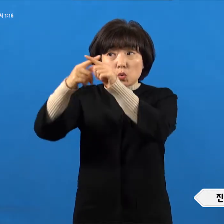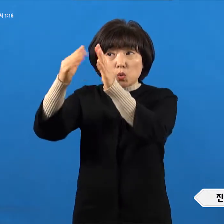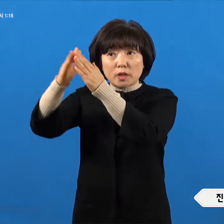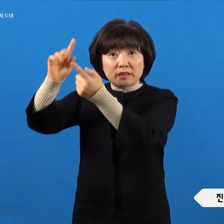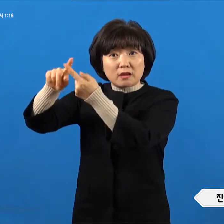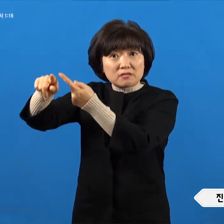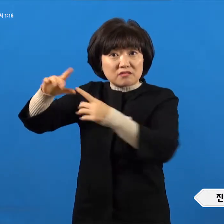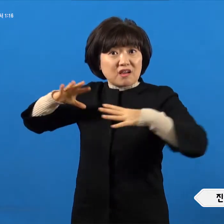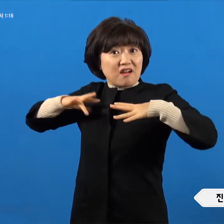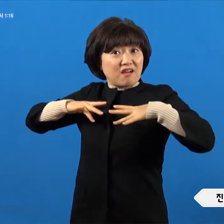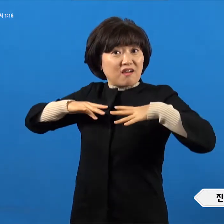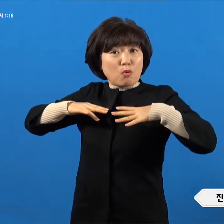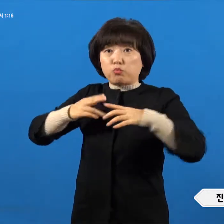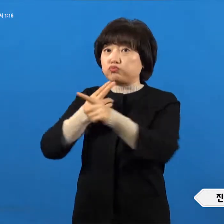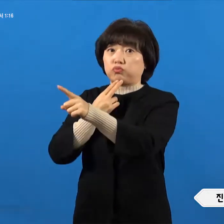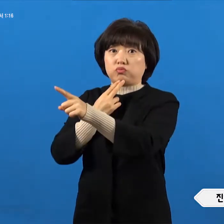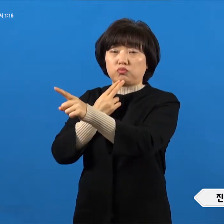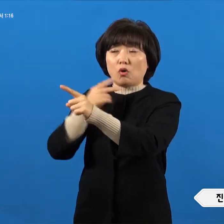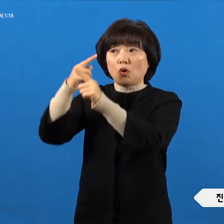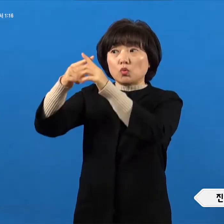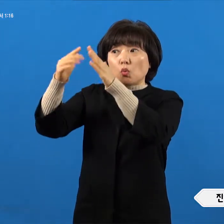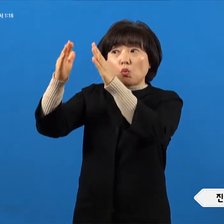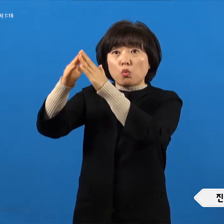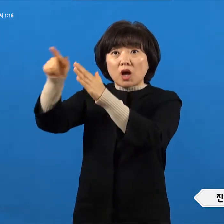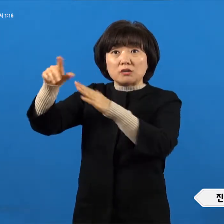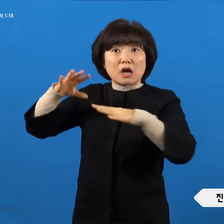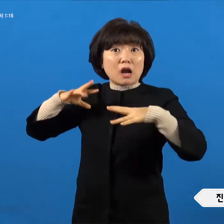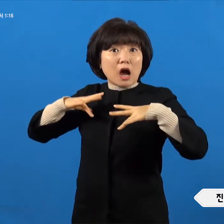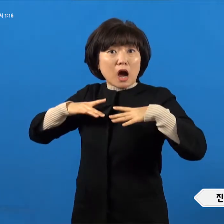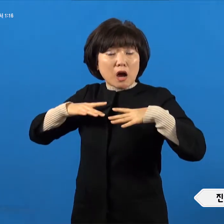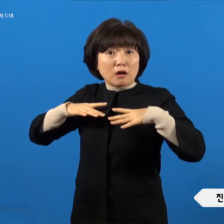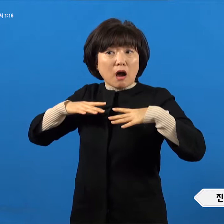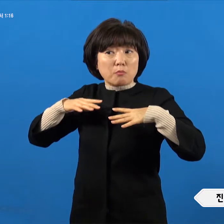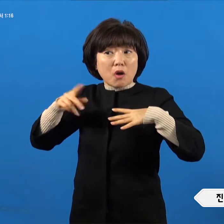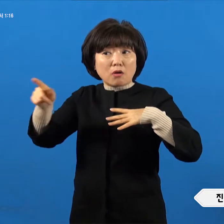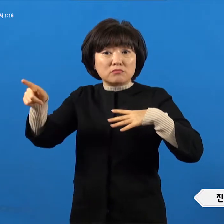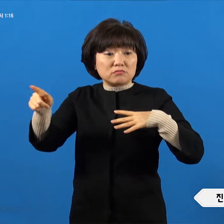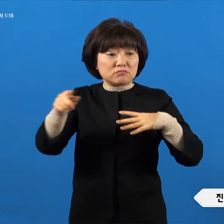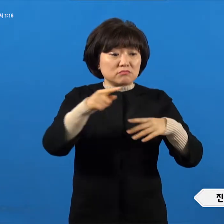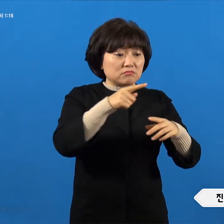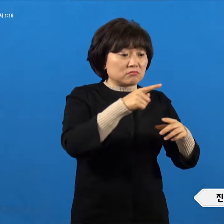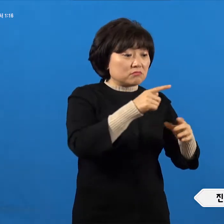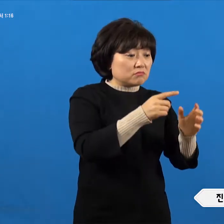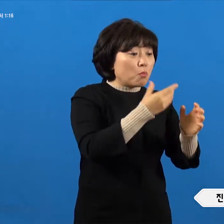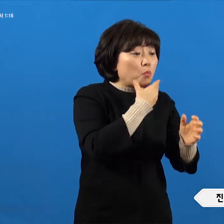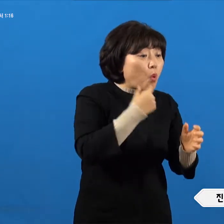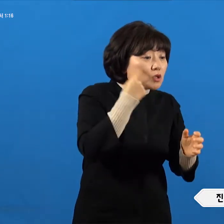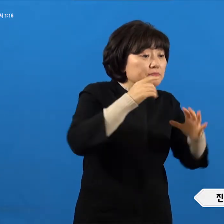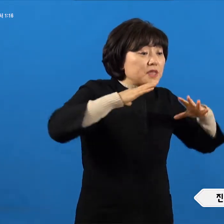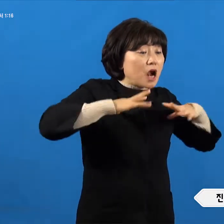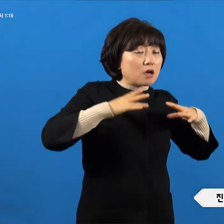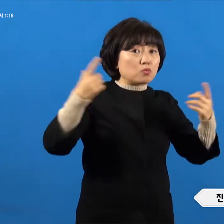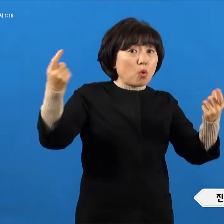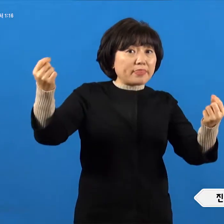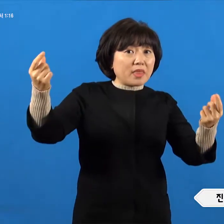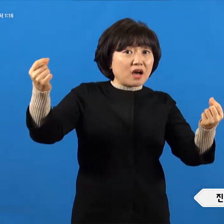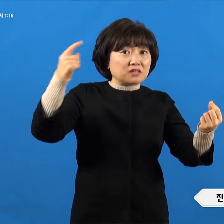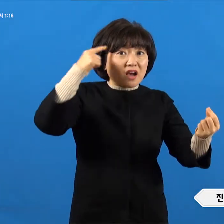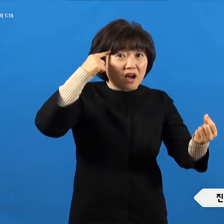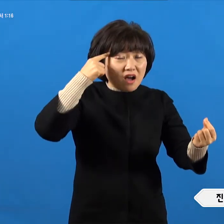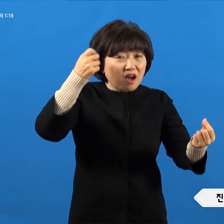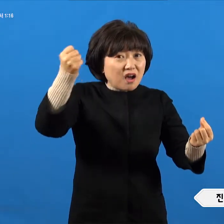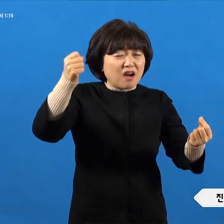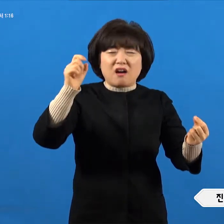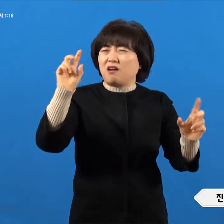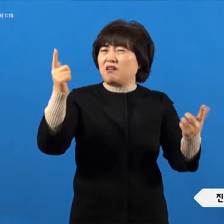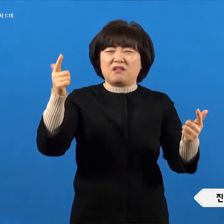사실을 기억하십시오. 우리는 교회를 자랑하면 그게 그거라고 생각할 때가 많습니다. 내가 다니는 교회가